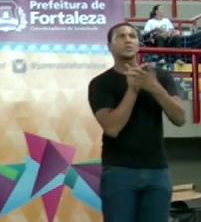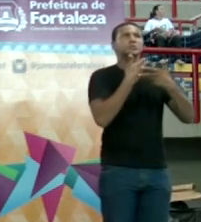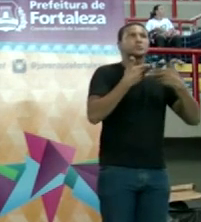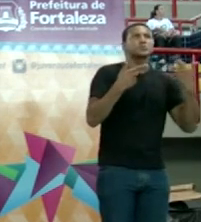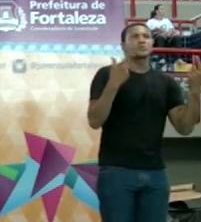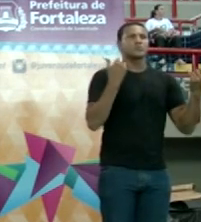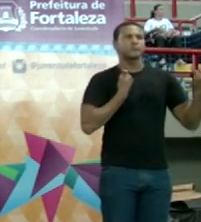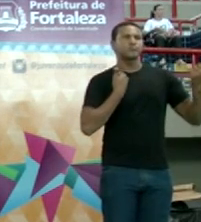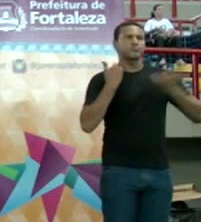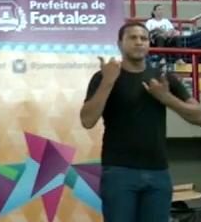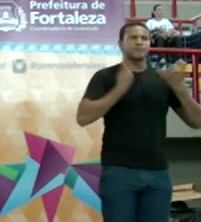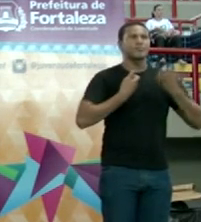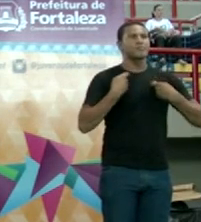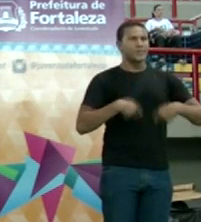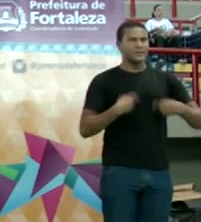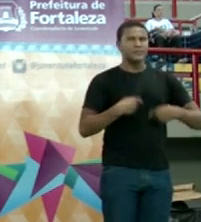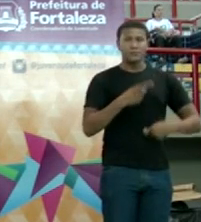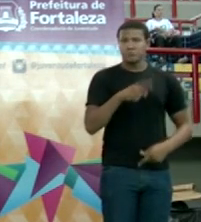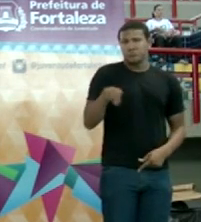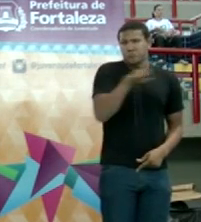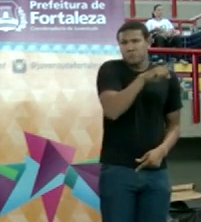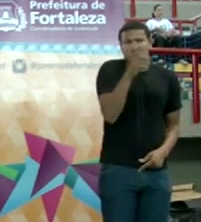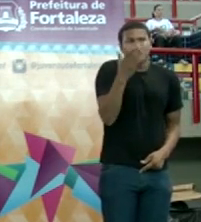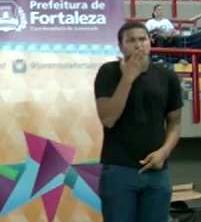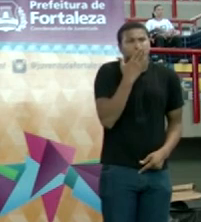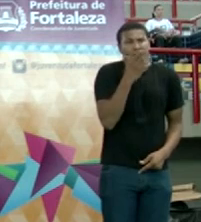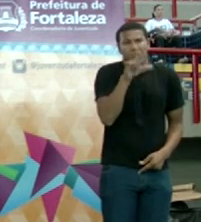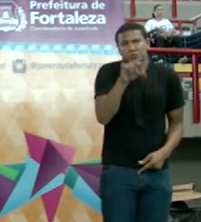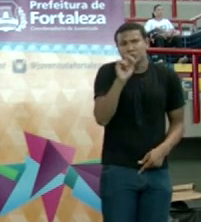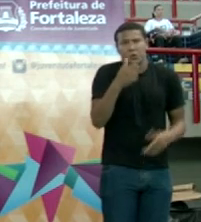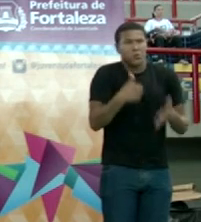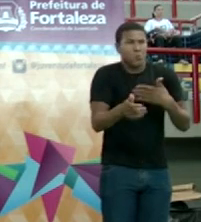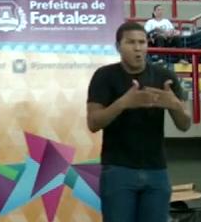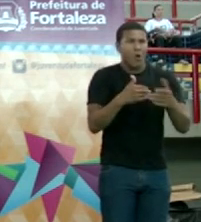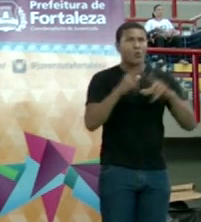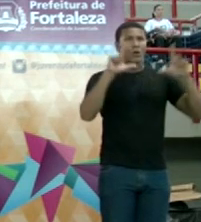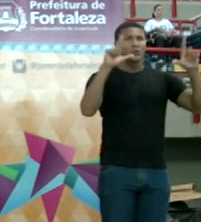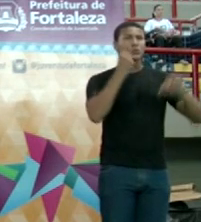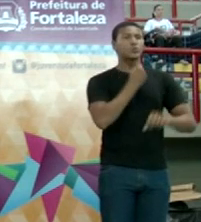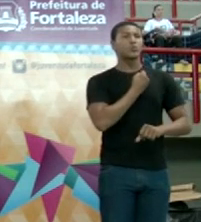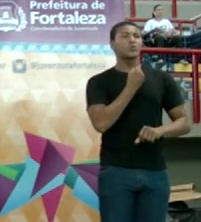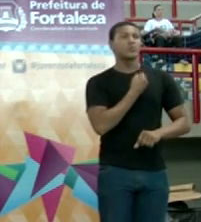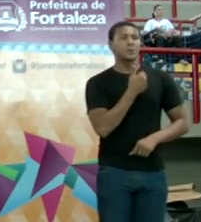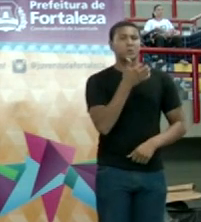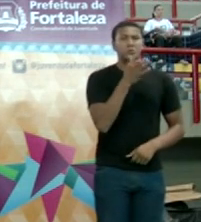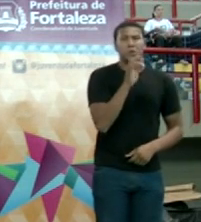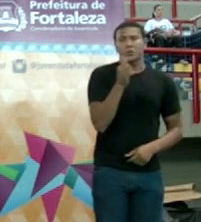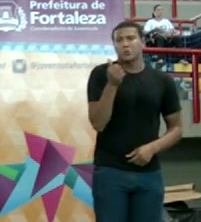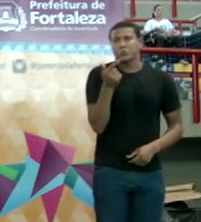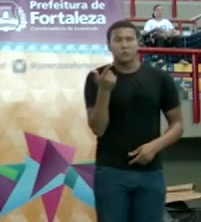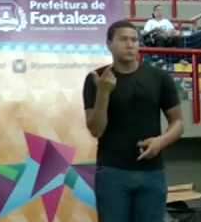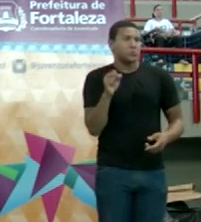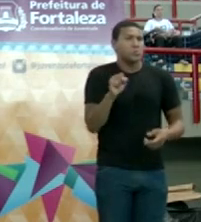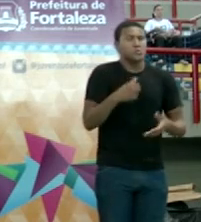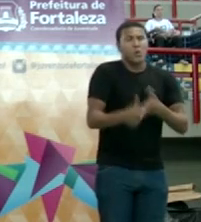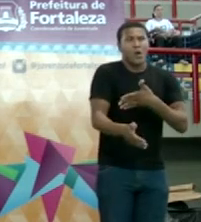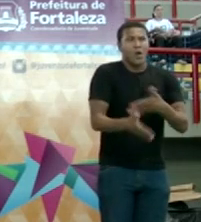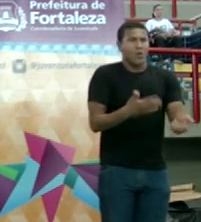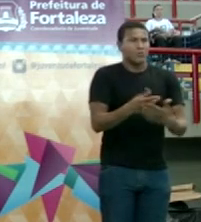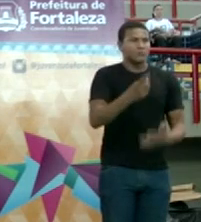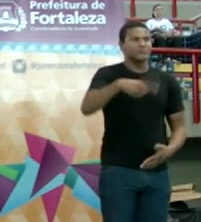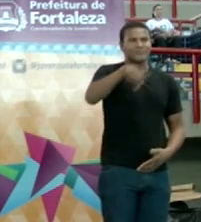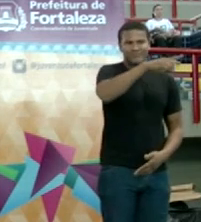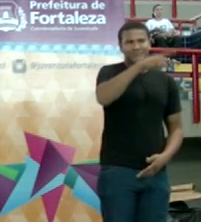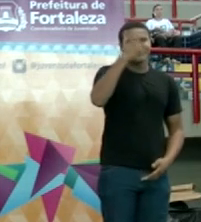o canal, escolha a emissora, escolha o horário para assistir a um telejornal. Muitos alunos dizem assim: